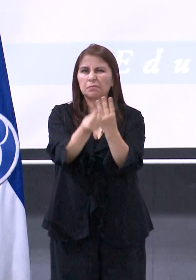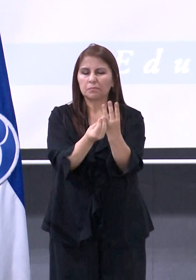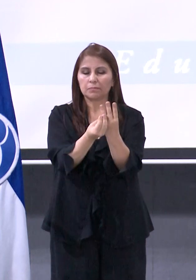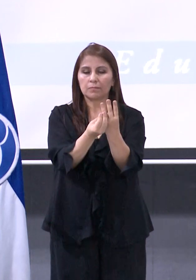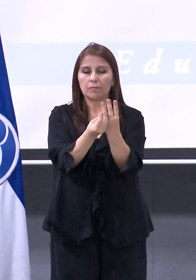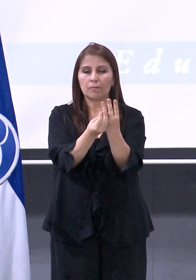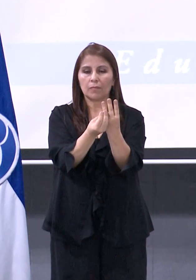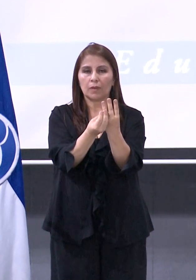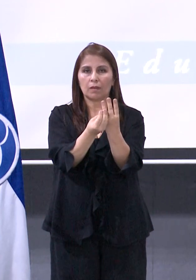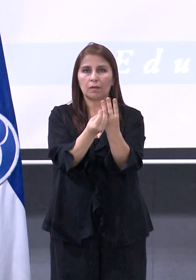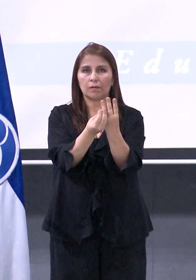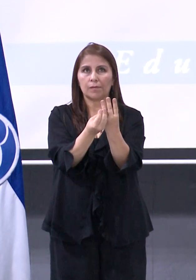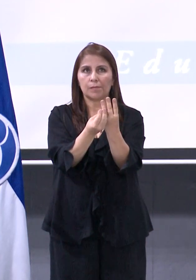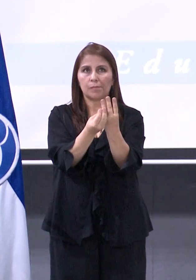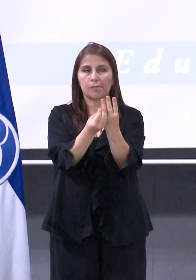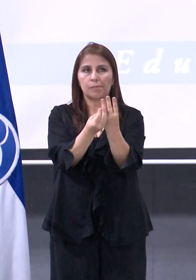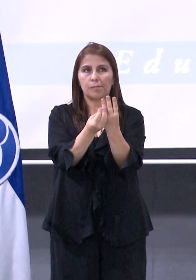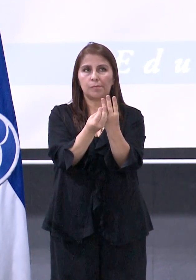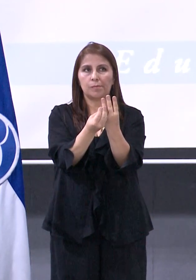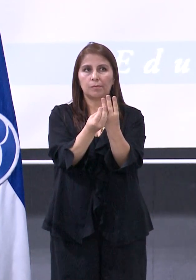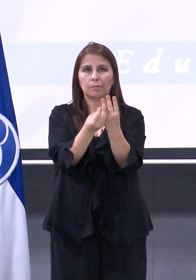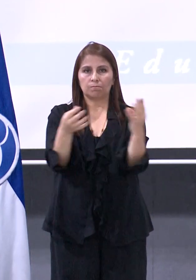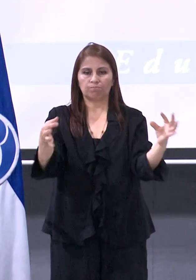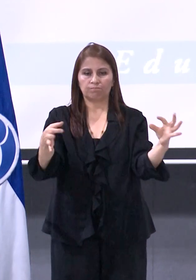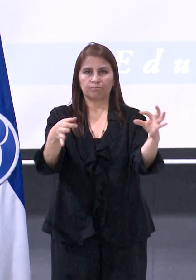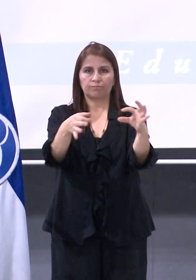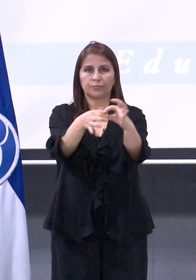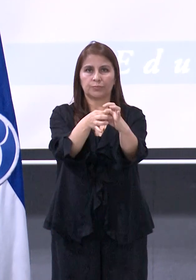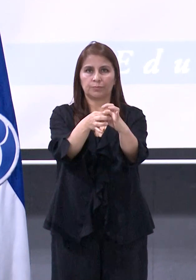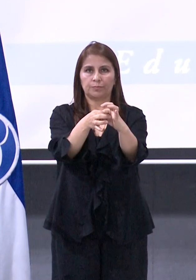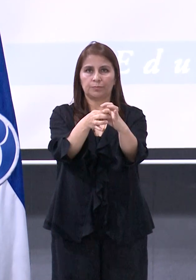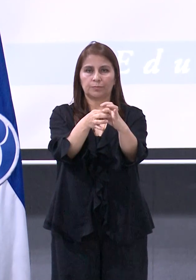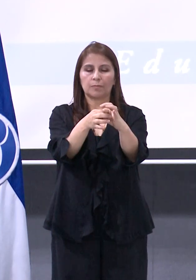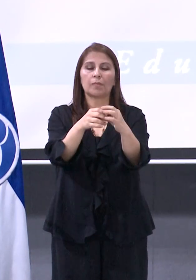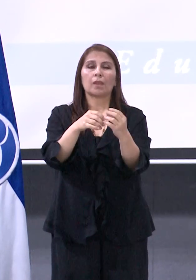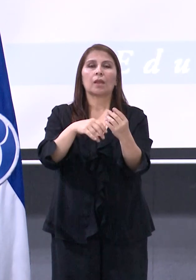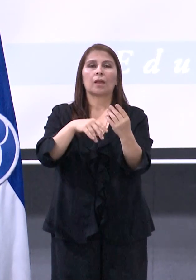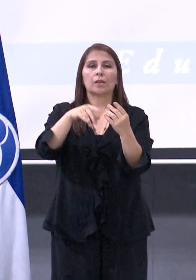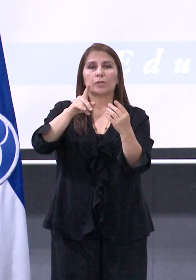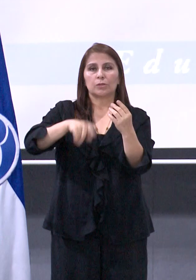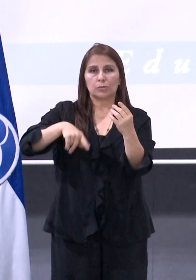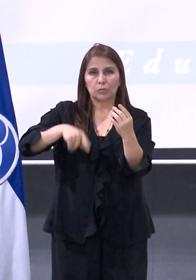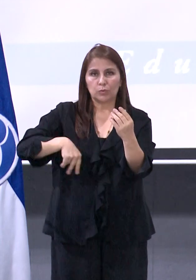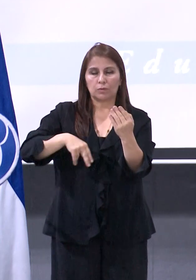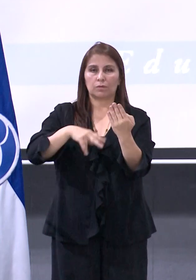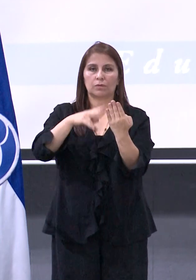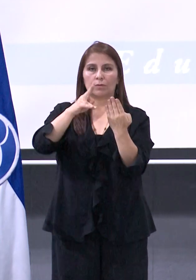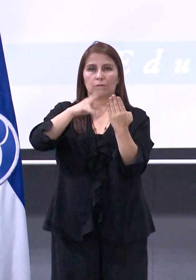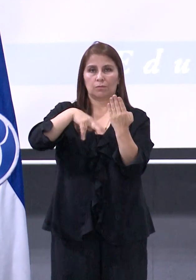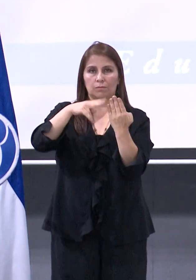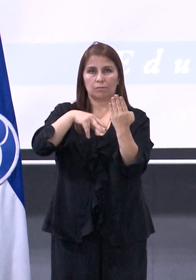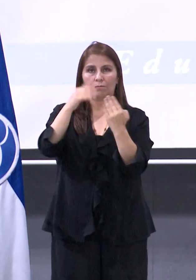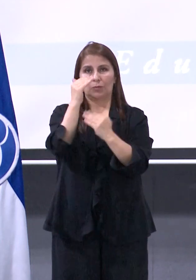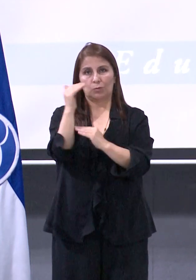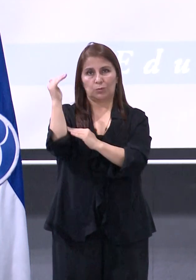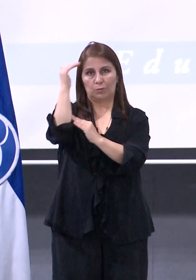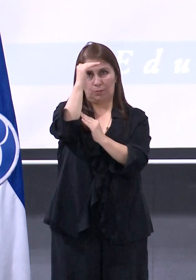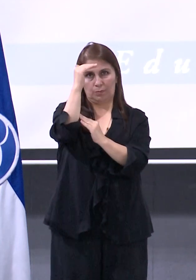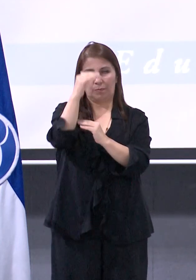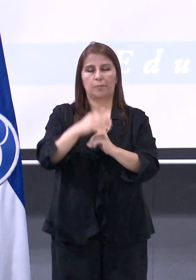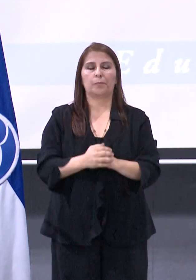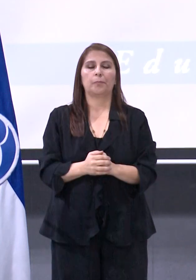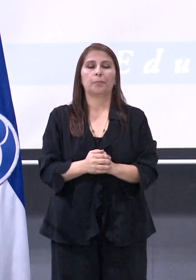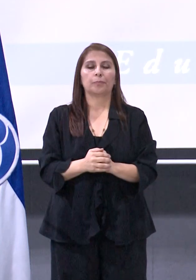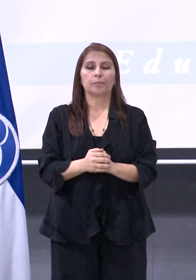la escuela normal superior hay que decir que francisca rat